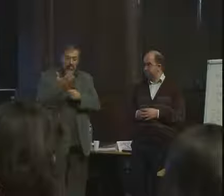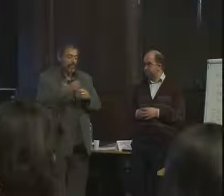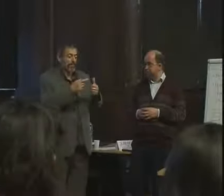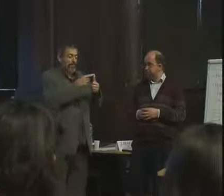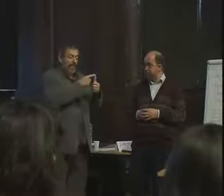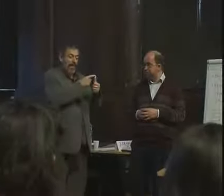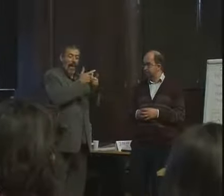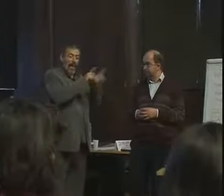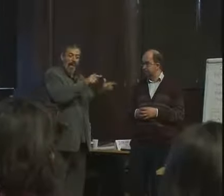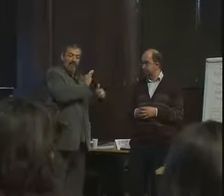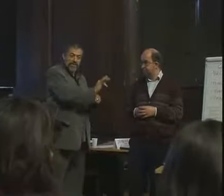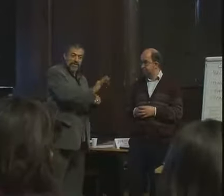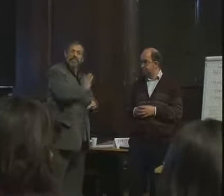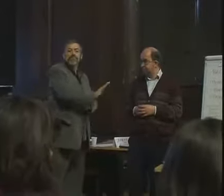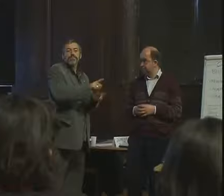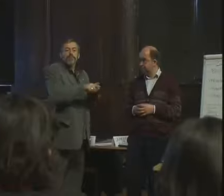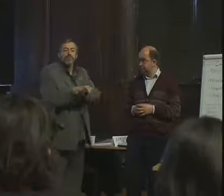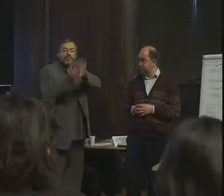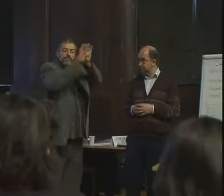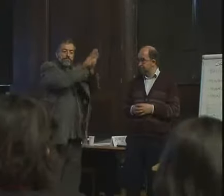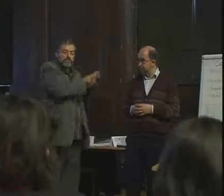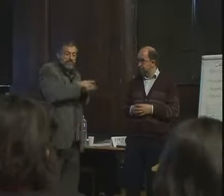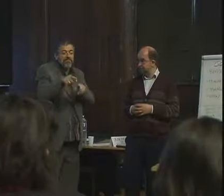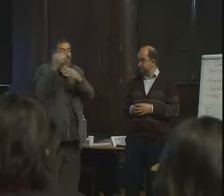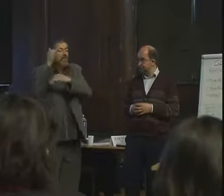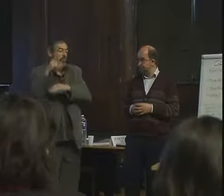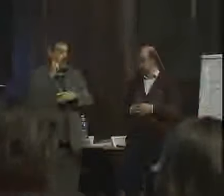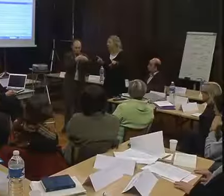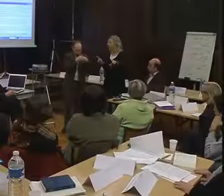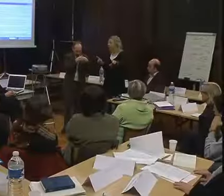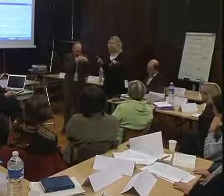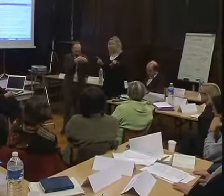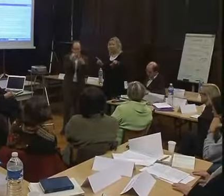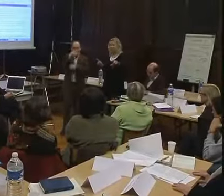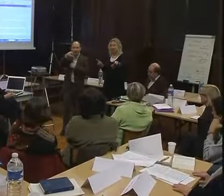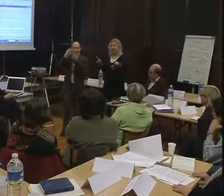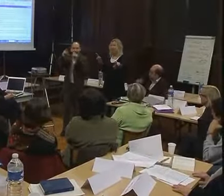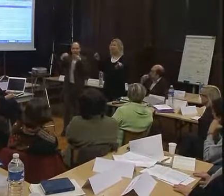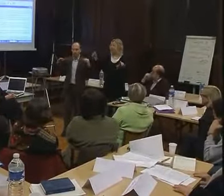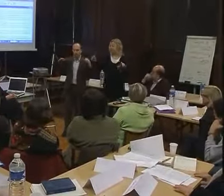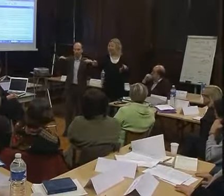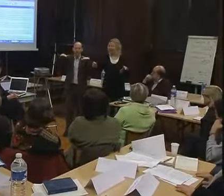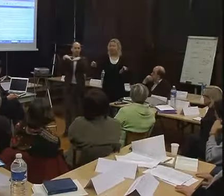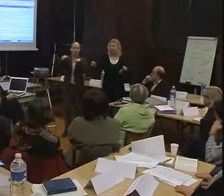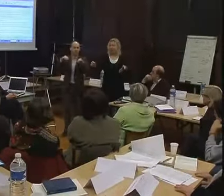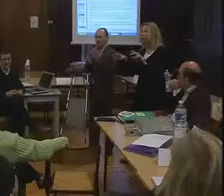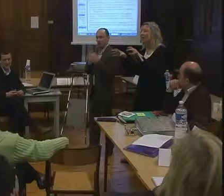L'Alliance biblique française est une association interconfessionnelle qui travaille à la traduction et à la diffusion de la Bible. Les